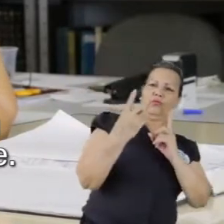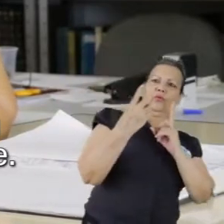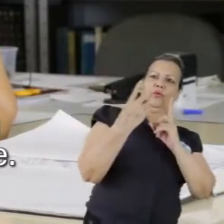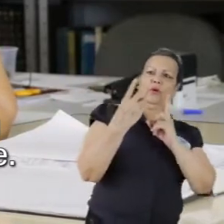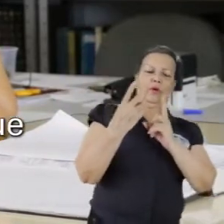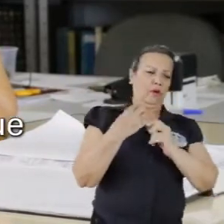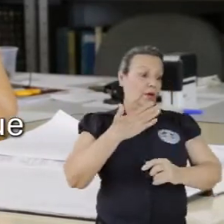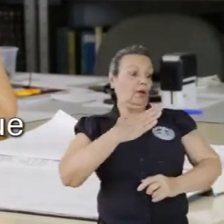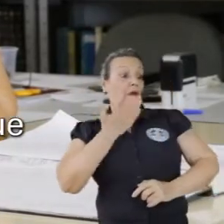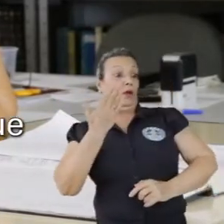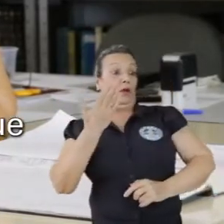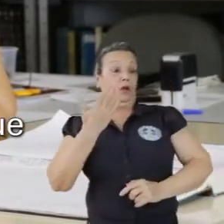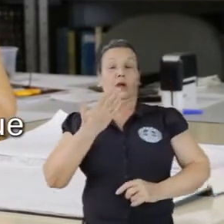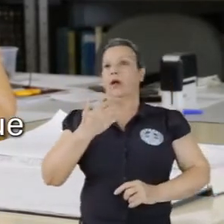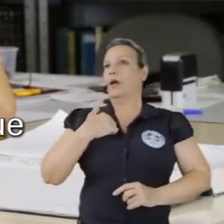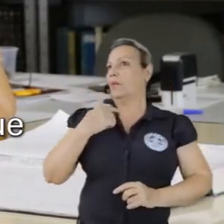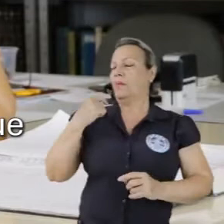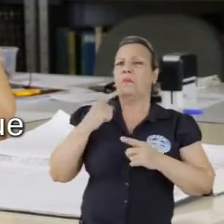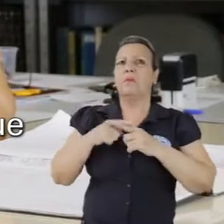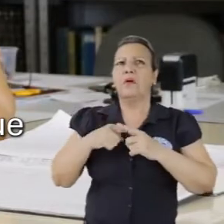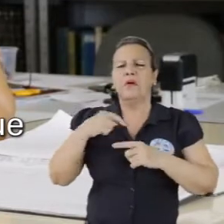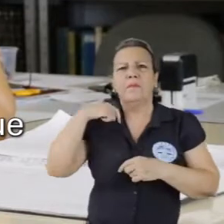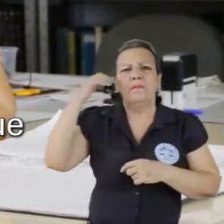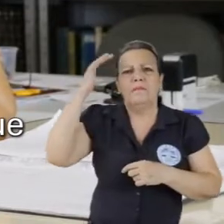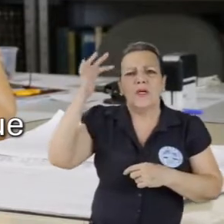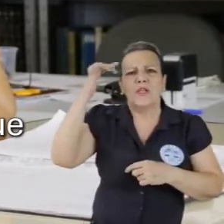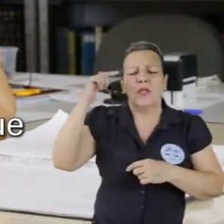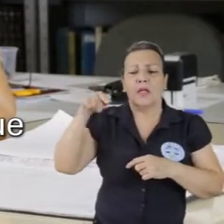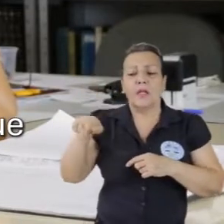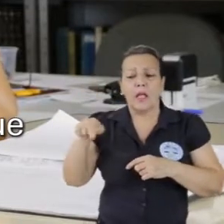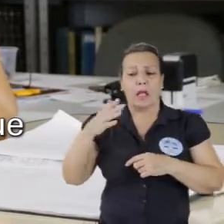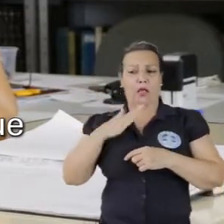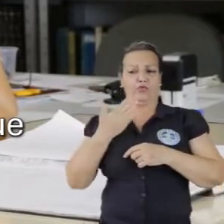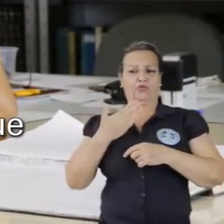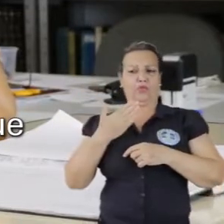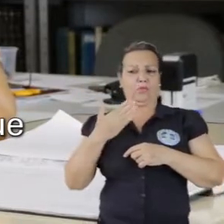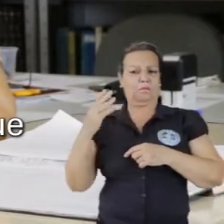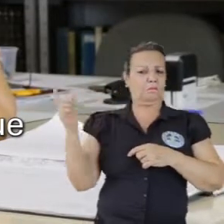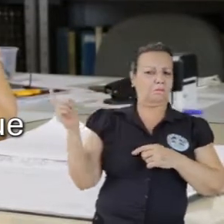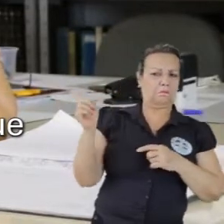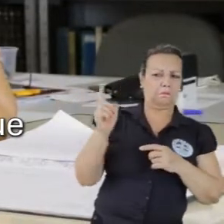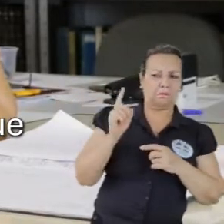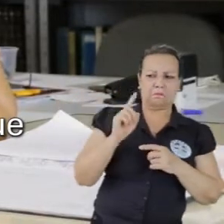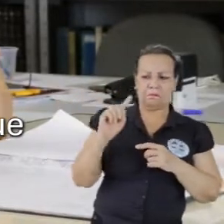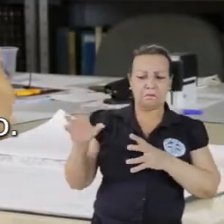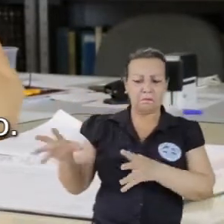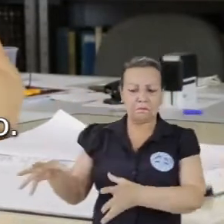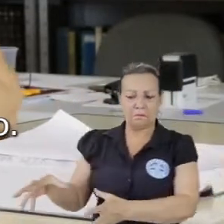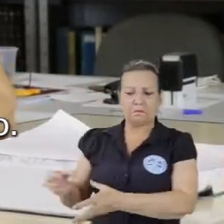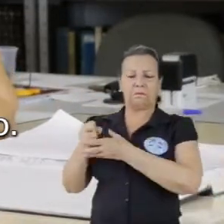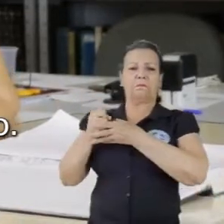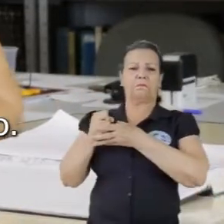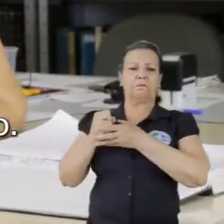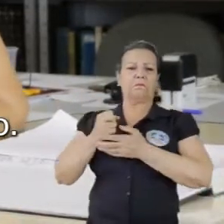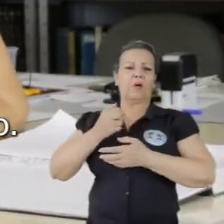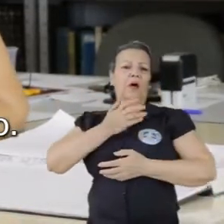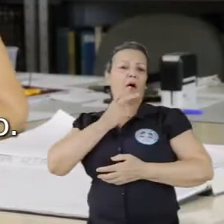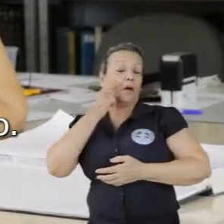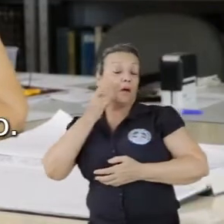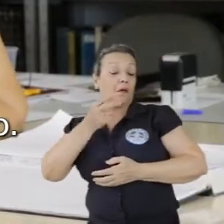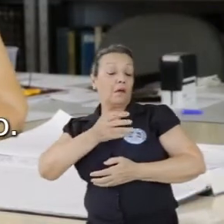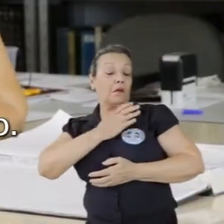ao lado dele. E eu assustei, porque eu imaginei que ele teria assustado com o barulho. Peguei com